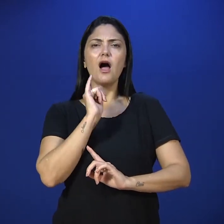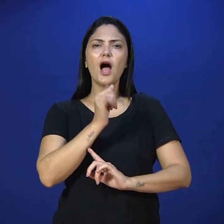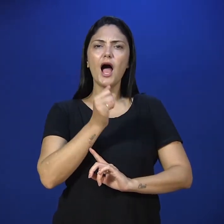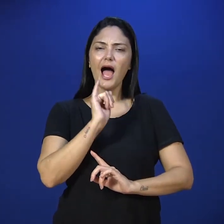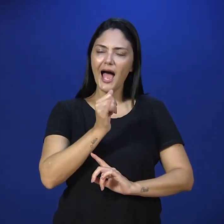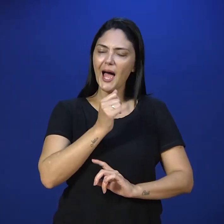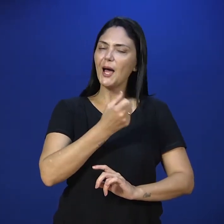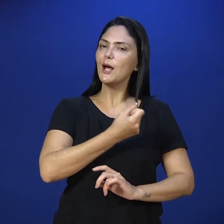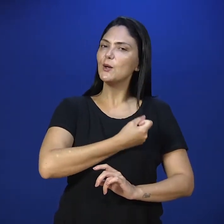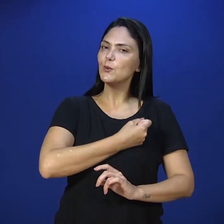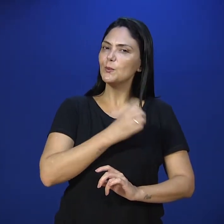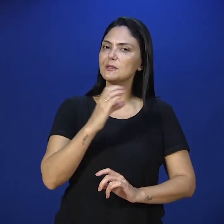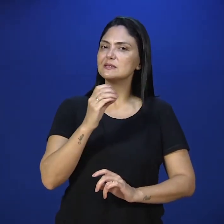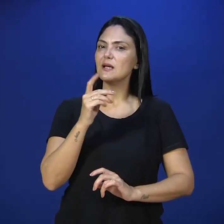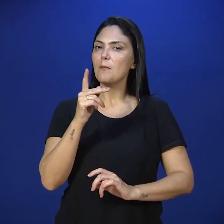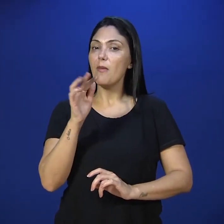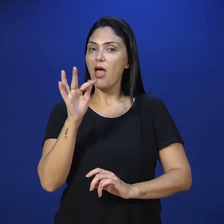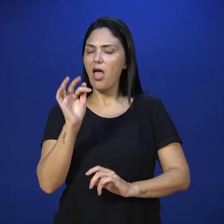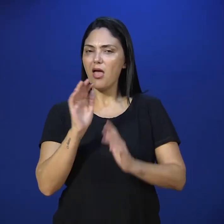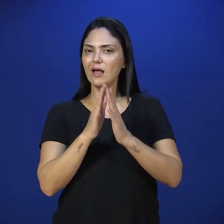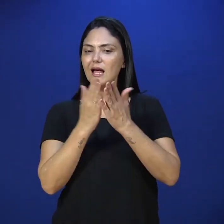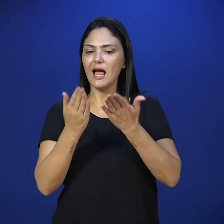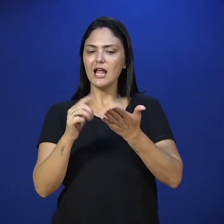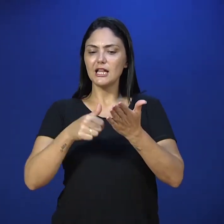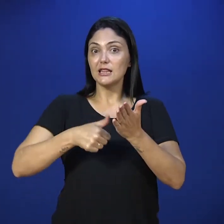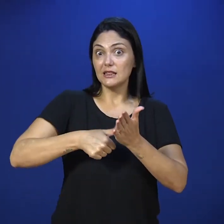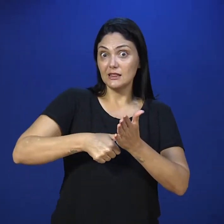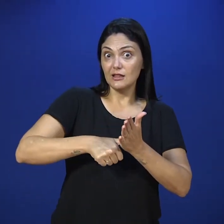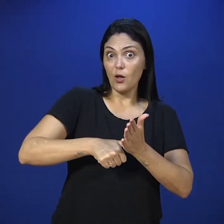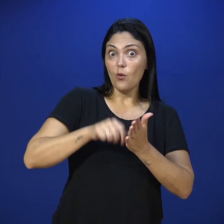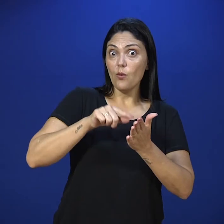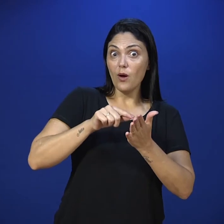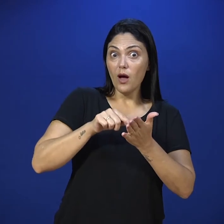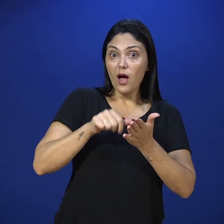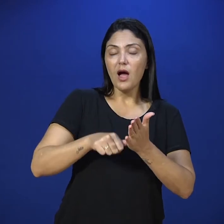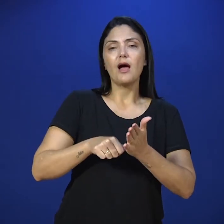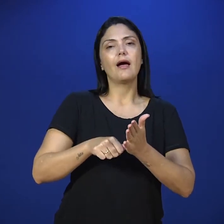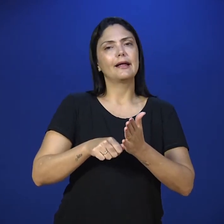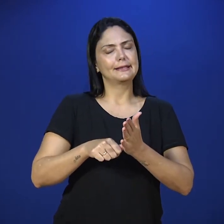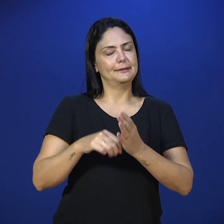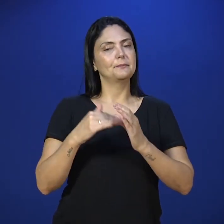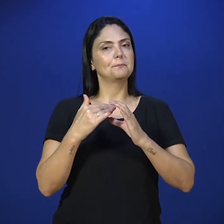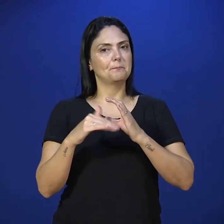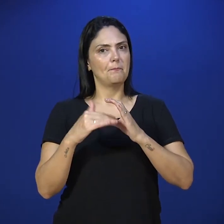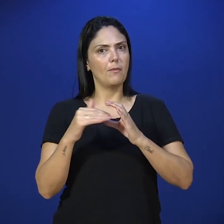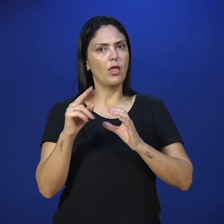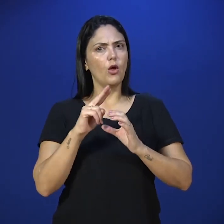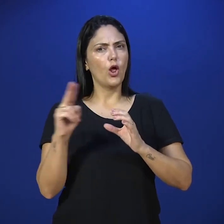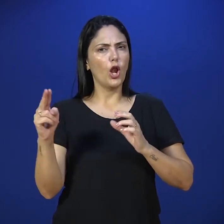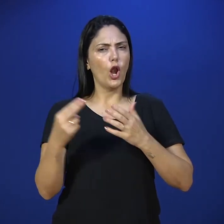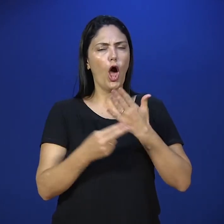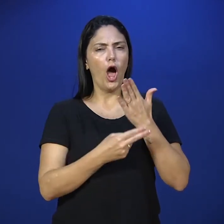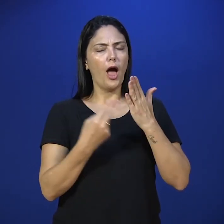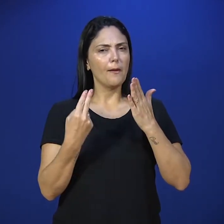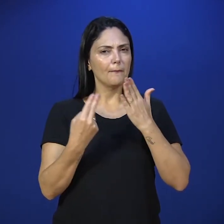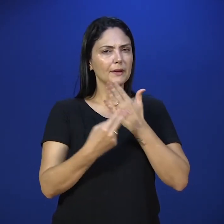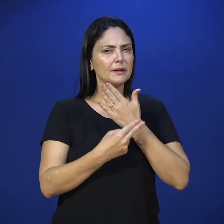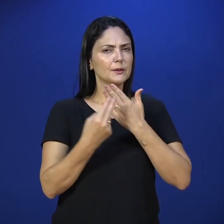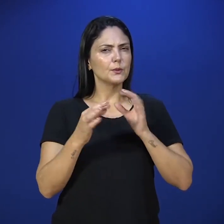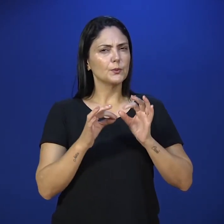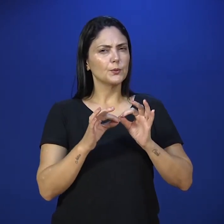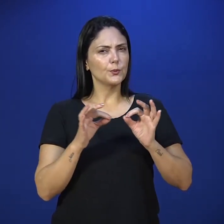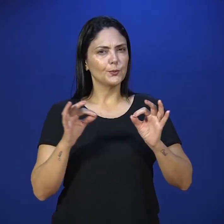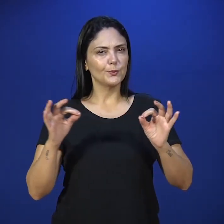do CPF, carteira de identidade, endereço eletrônico, nome completo conforme cadastro na Receita